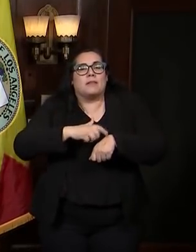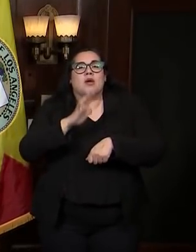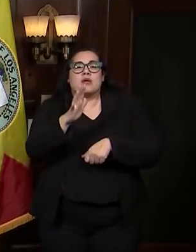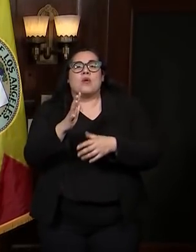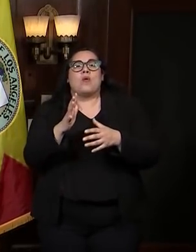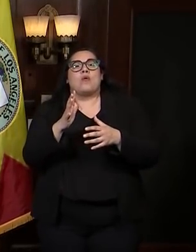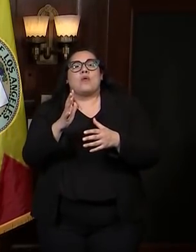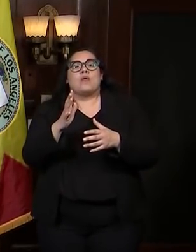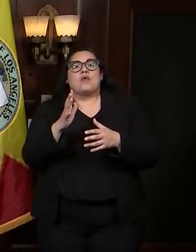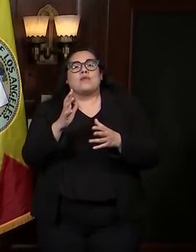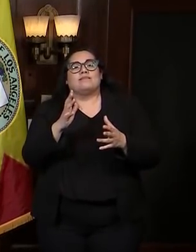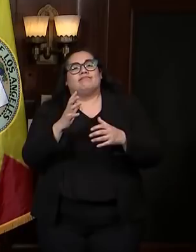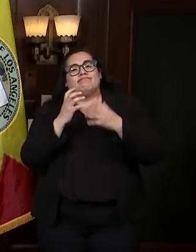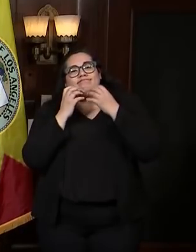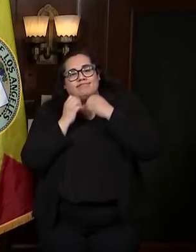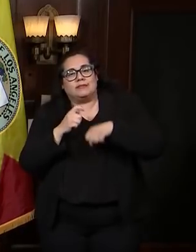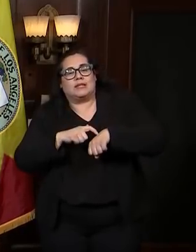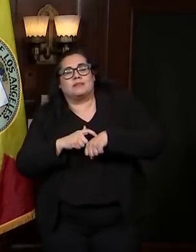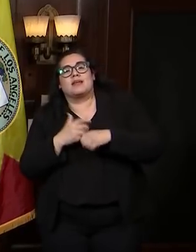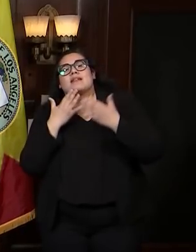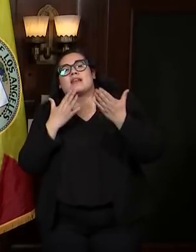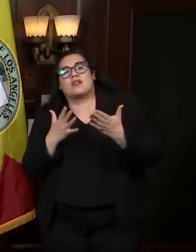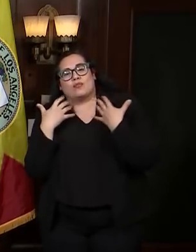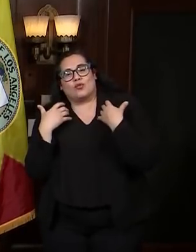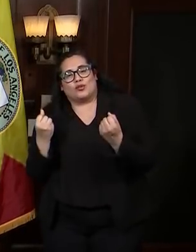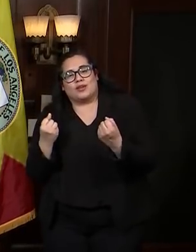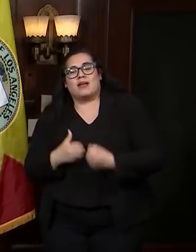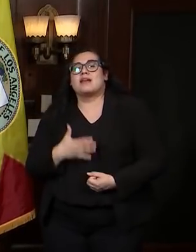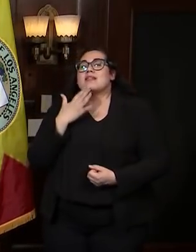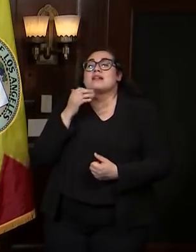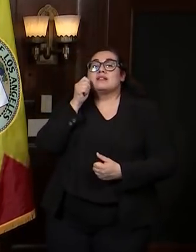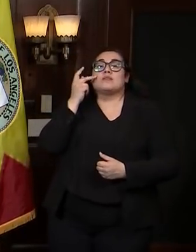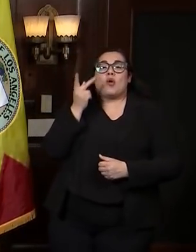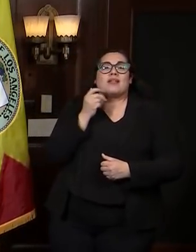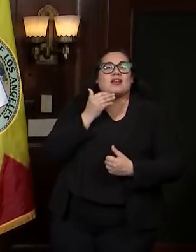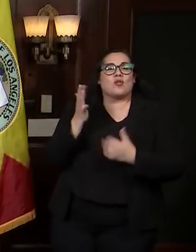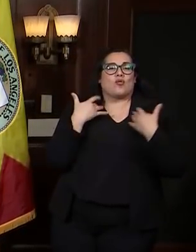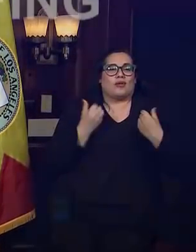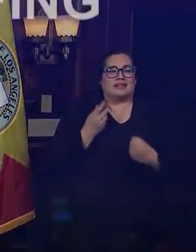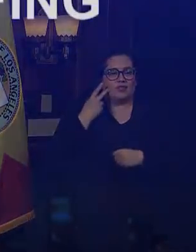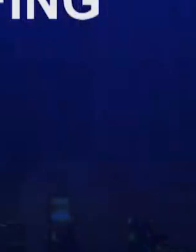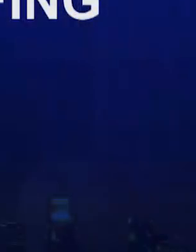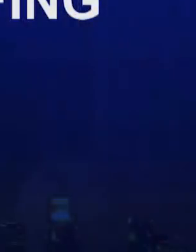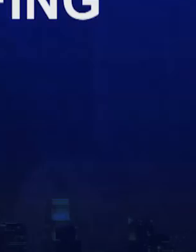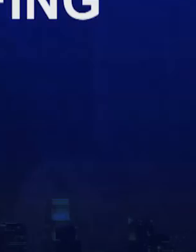su valor y hasta mañana. Thanks everybody for your courage, and we'll see you tomorrow.